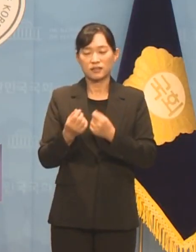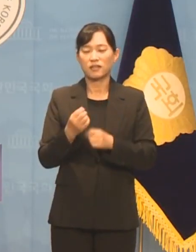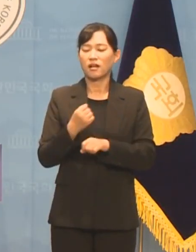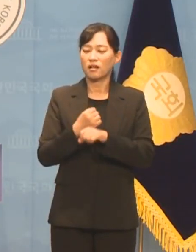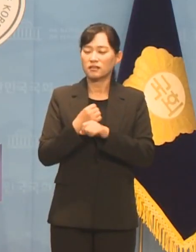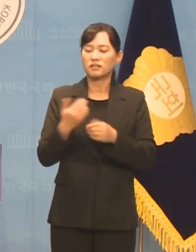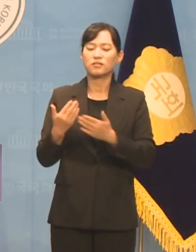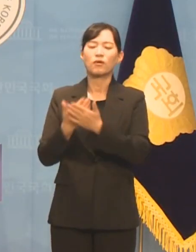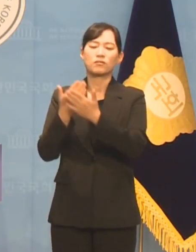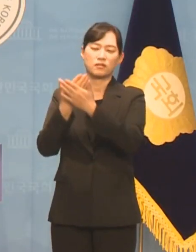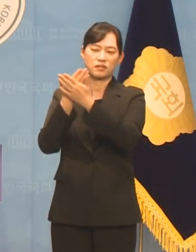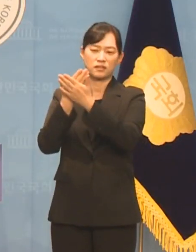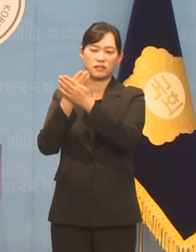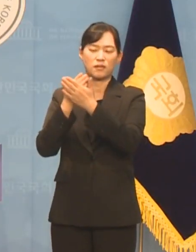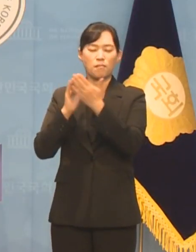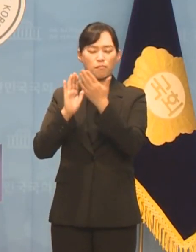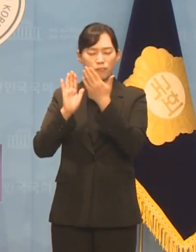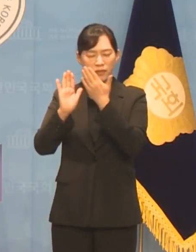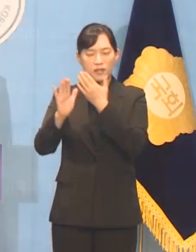성장과 번영을